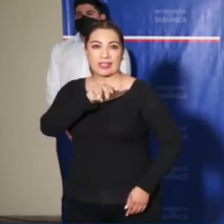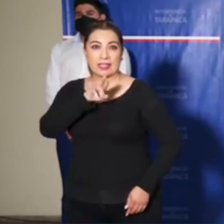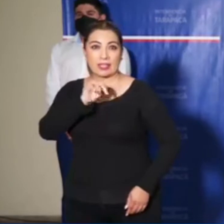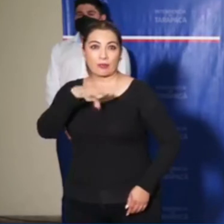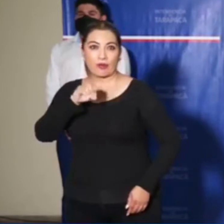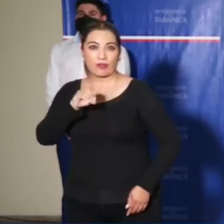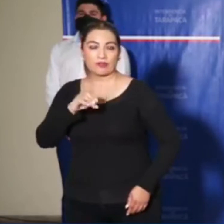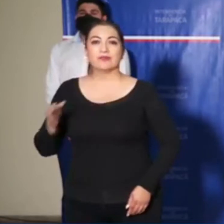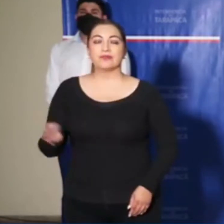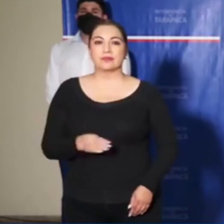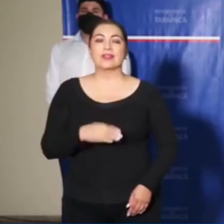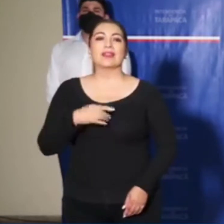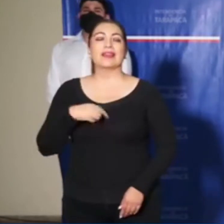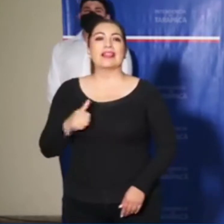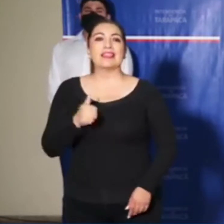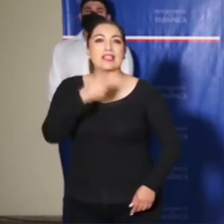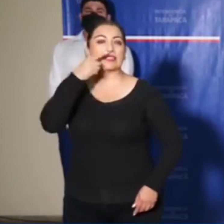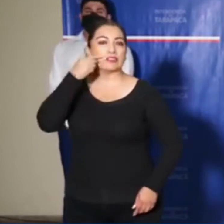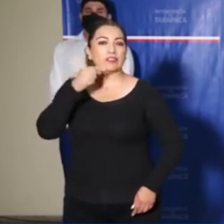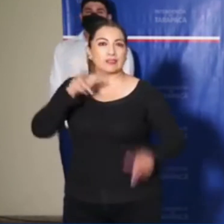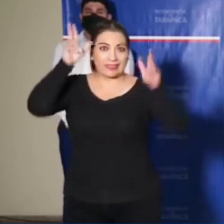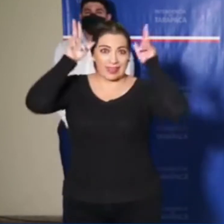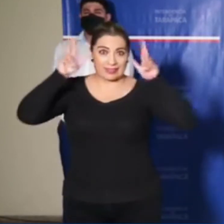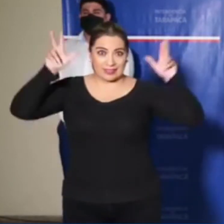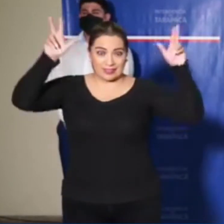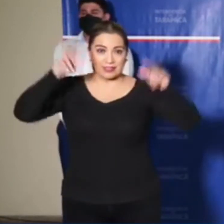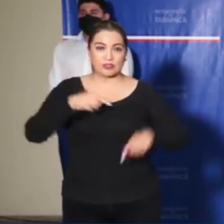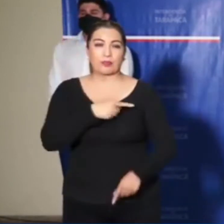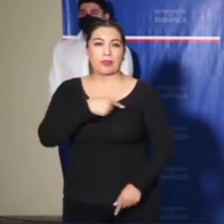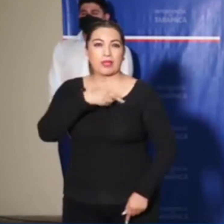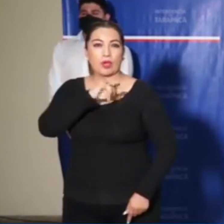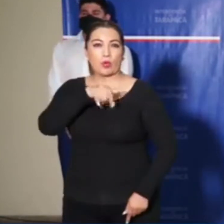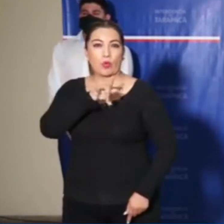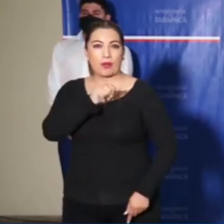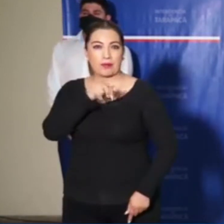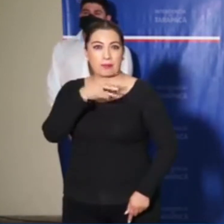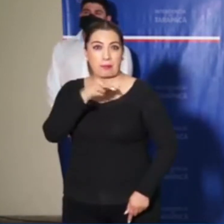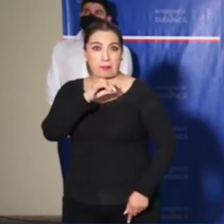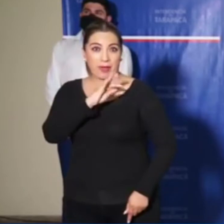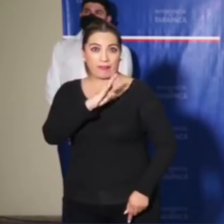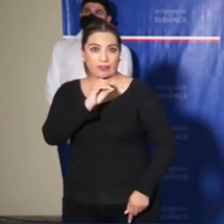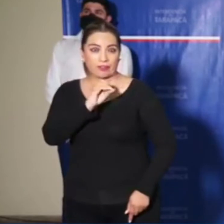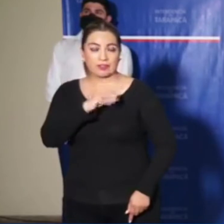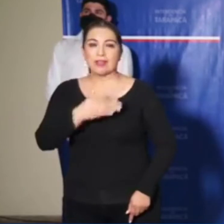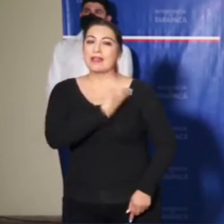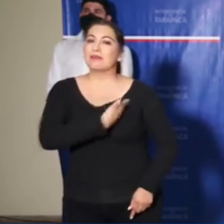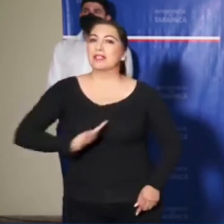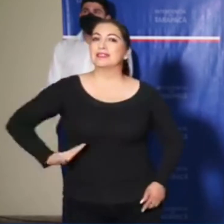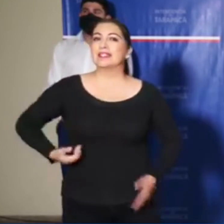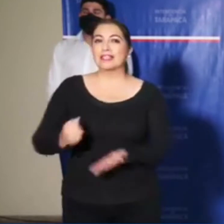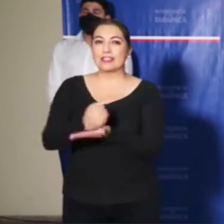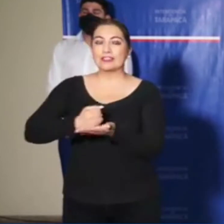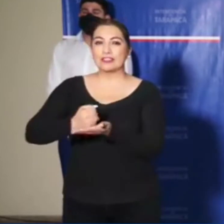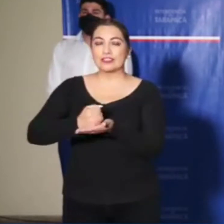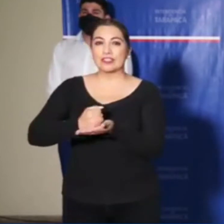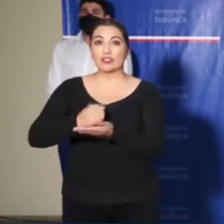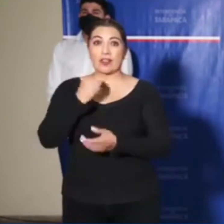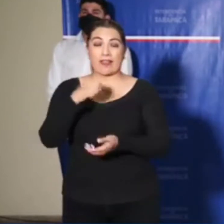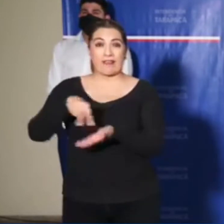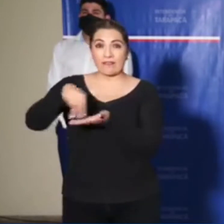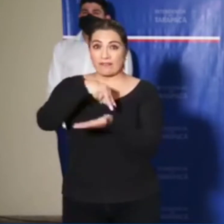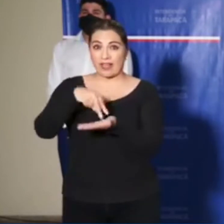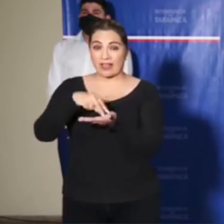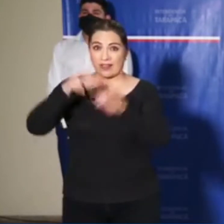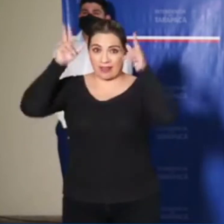el rector del Santuario de la Tirana, el padre Carlos Inarejo Lillo, y el presidente de la Asociación de Bailes Religiosos de la